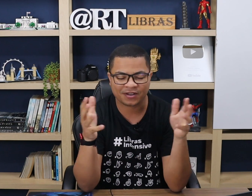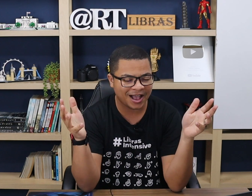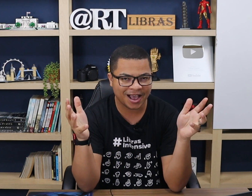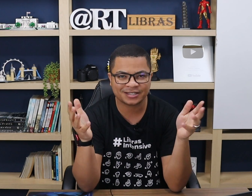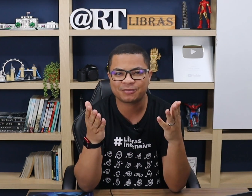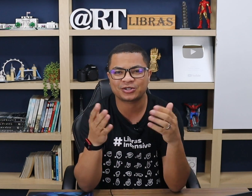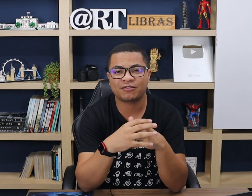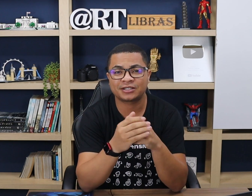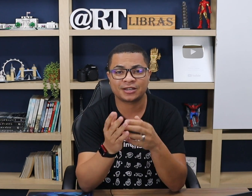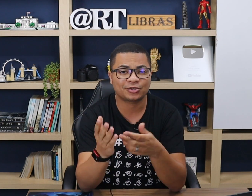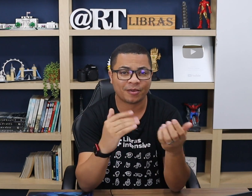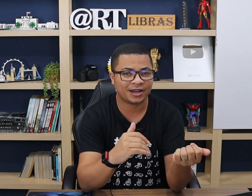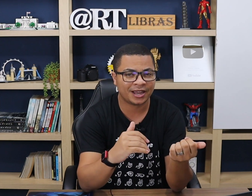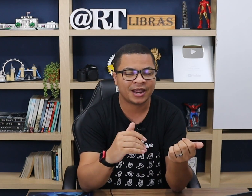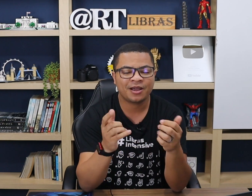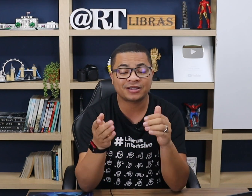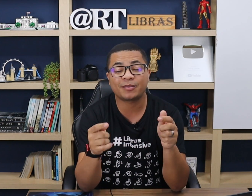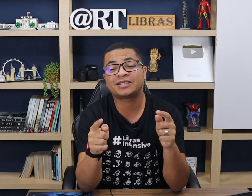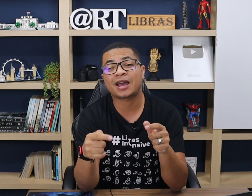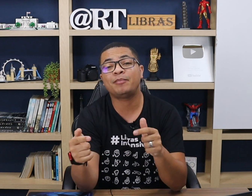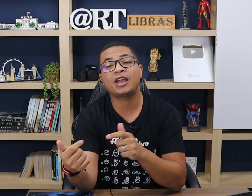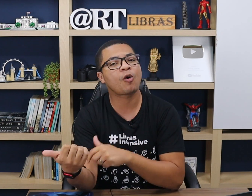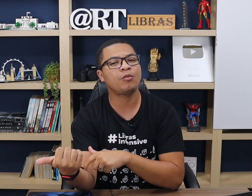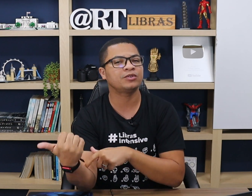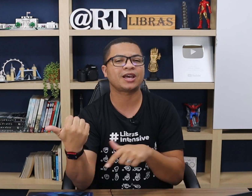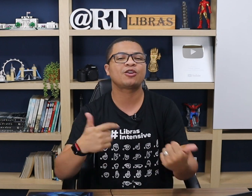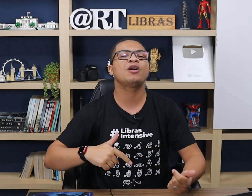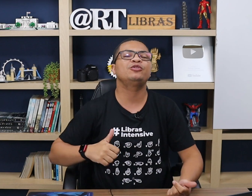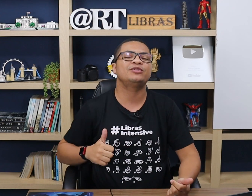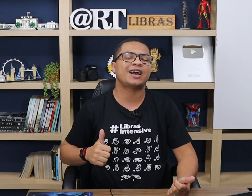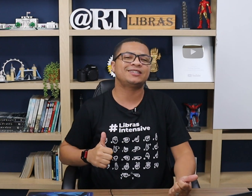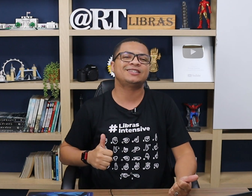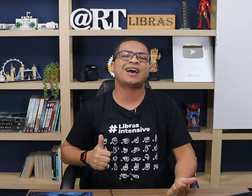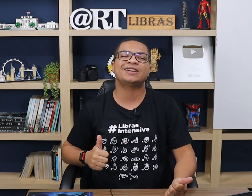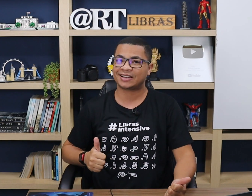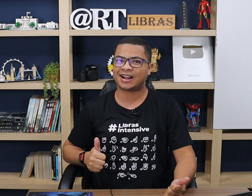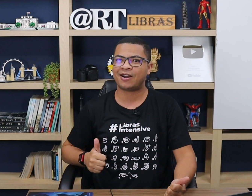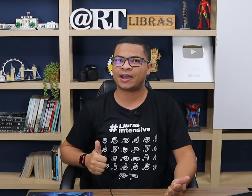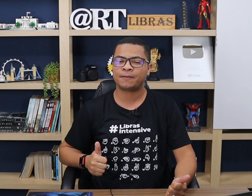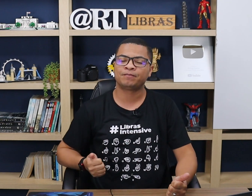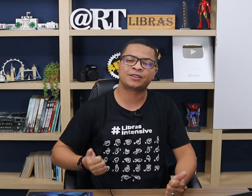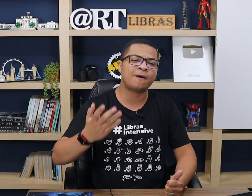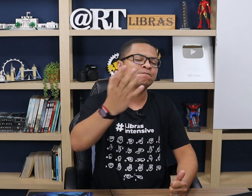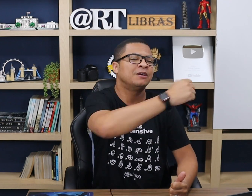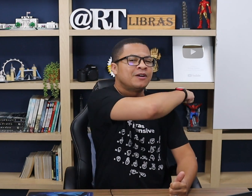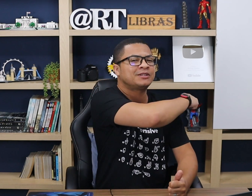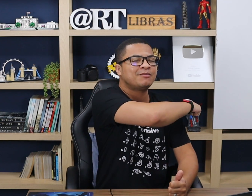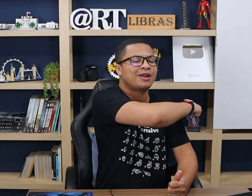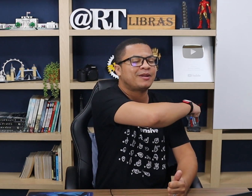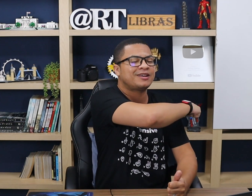frases para ajudar você não só aprender mas também saber como usar e quando usar esses sinais legal né então vamos embora para